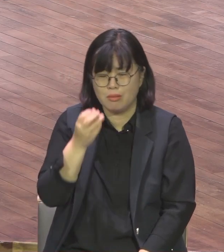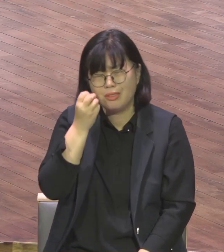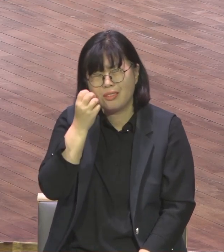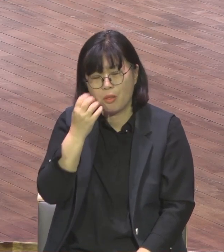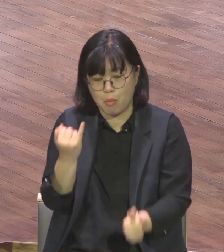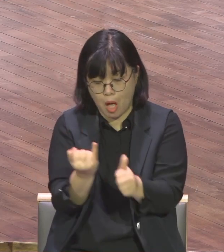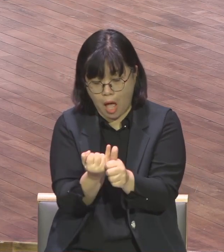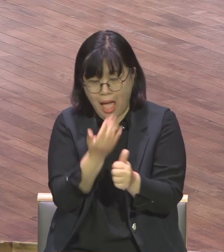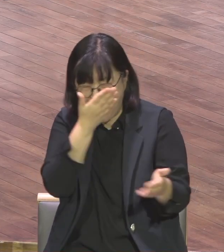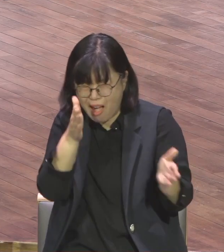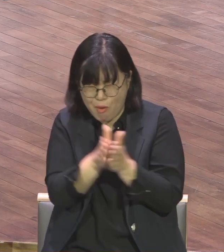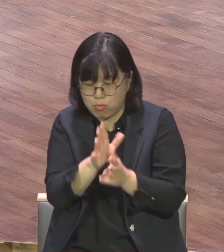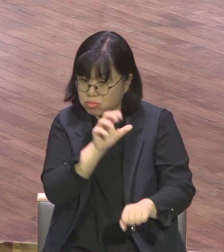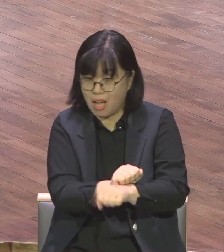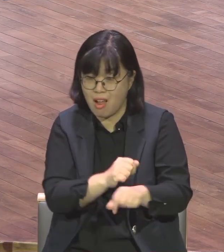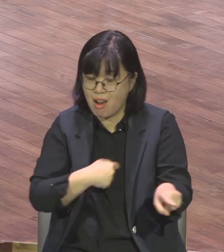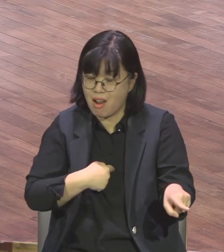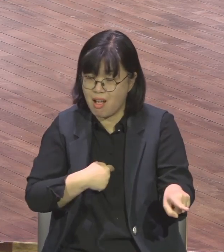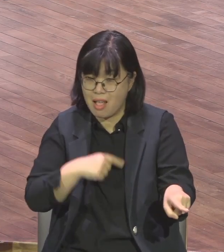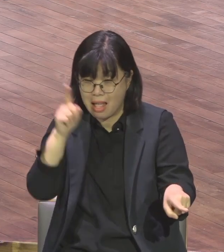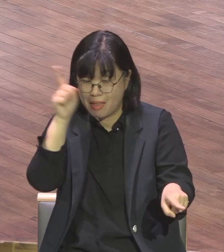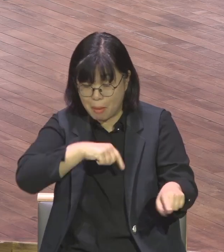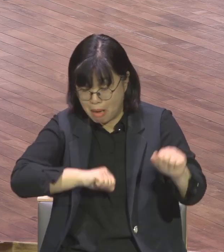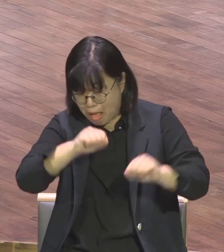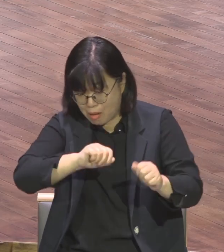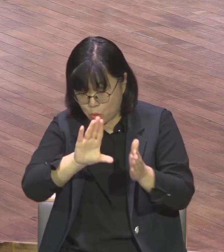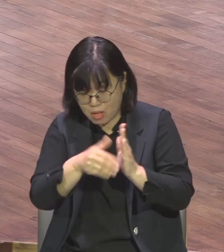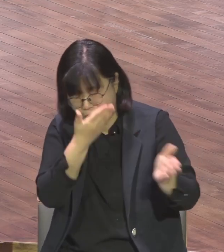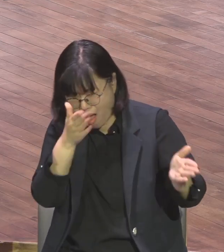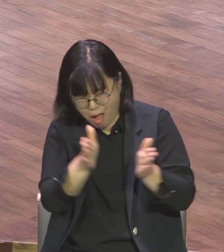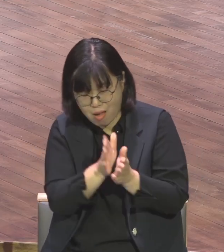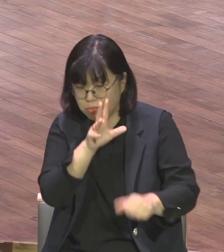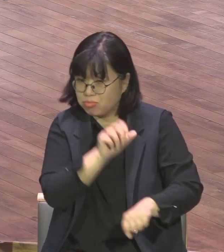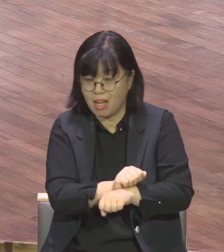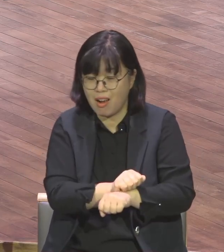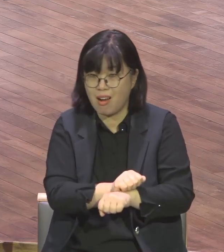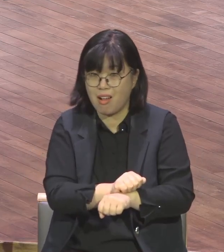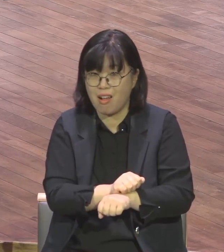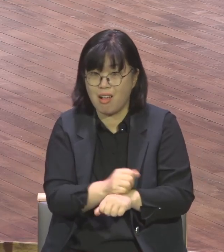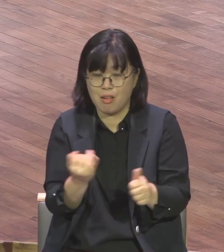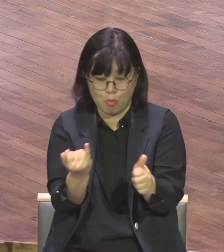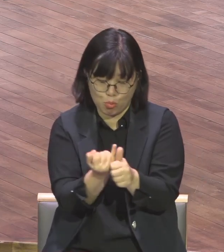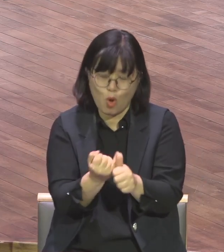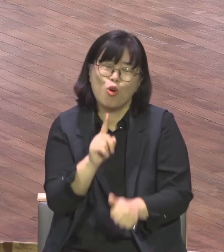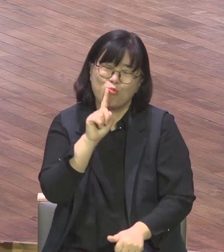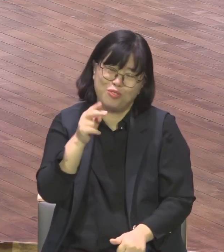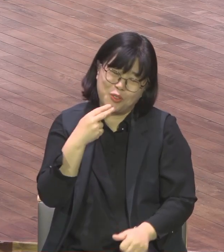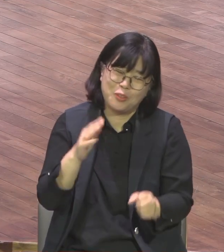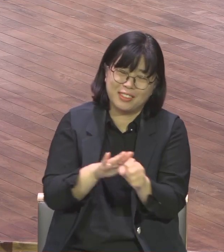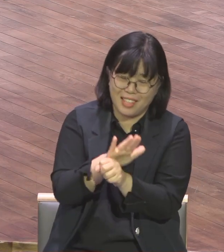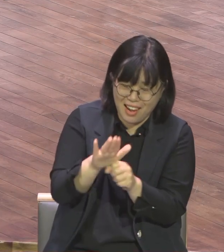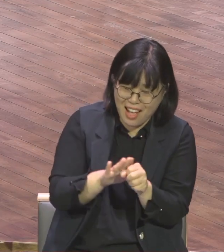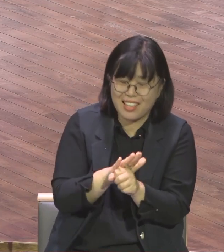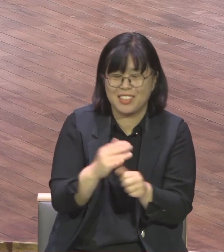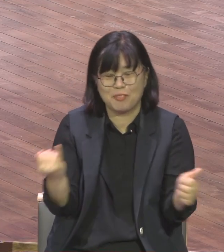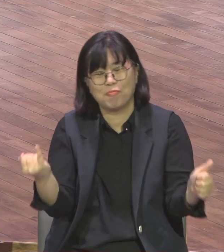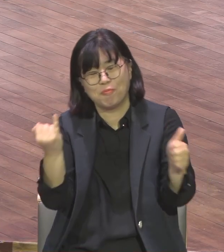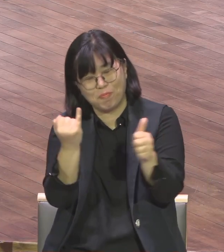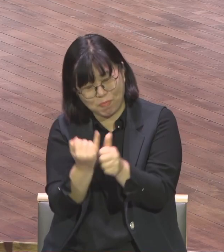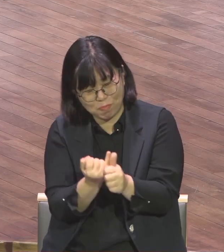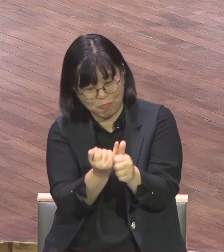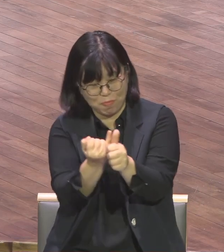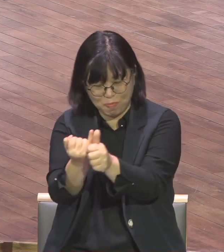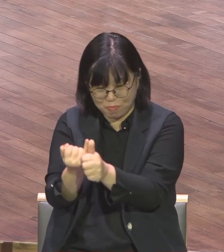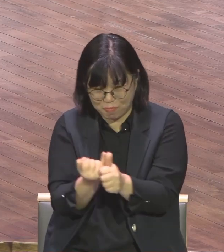희한하지. 아니 부부 아무리 부부 육신적으로 사랑하고 그렇게 결혼해서 부부가 돼도